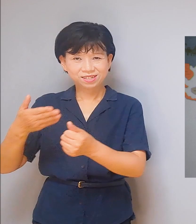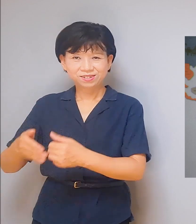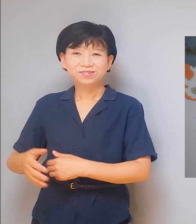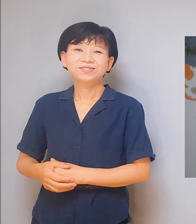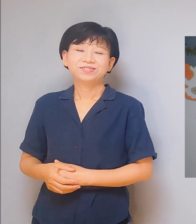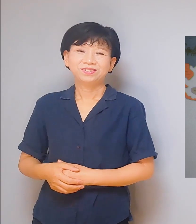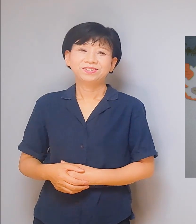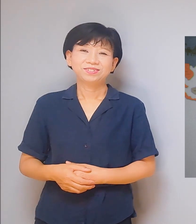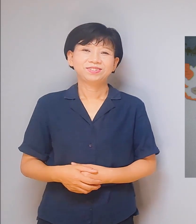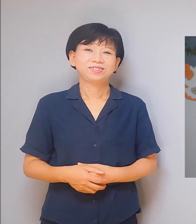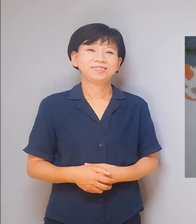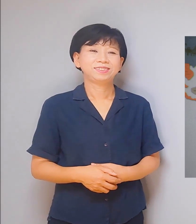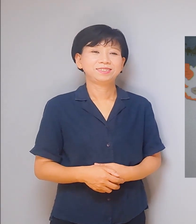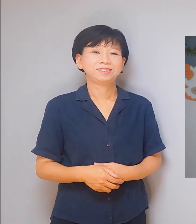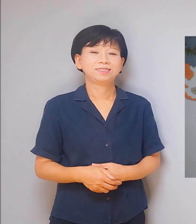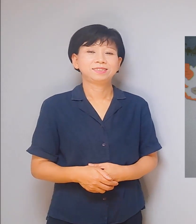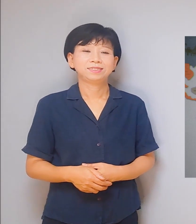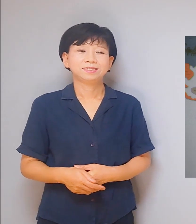네.